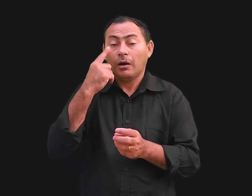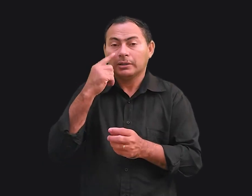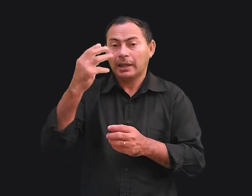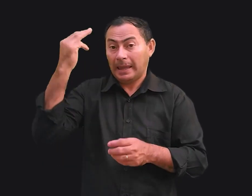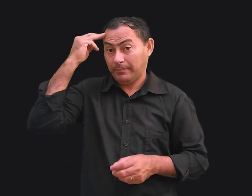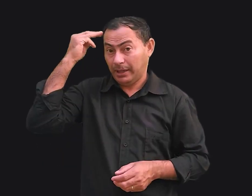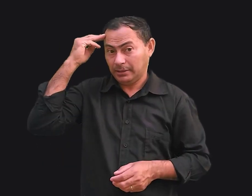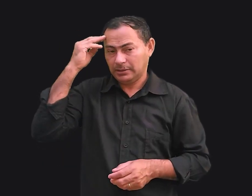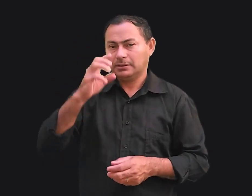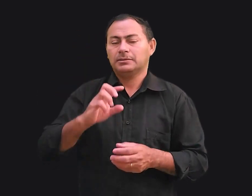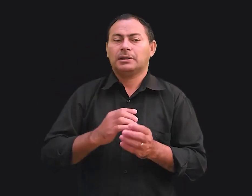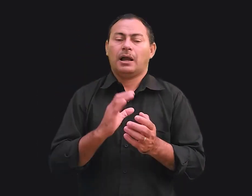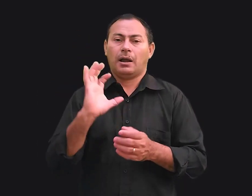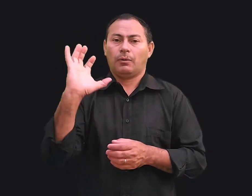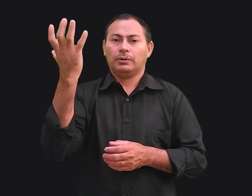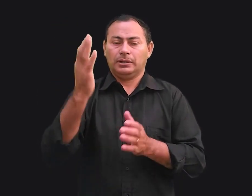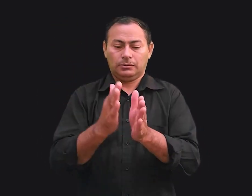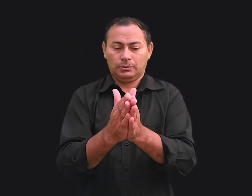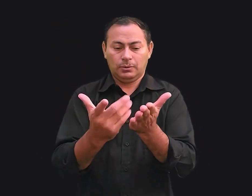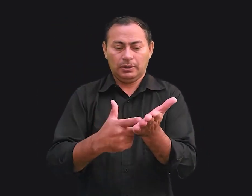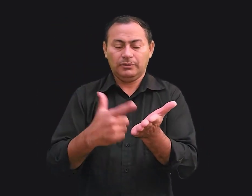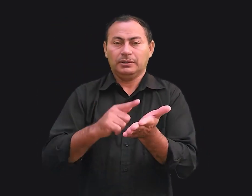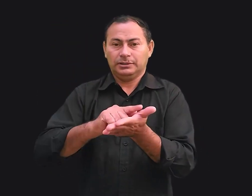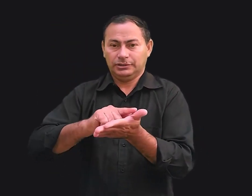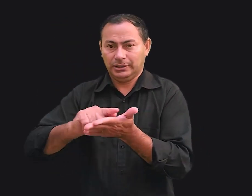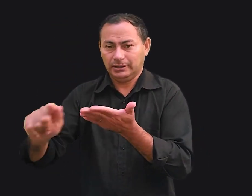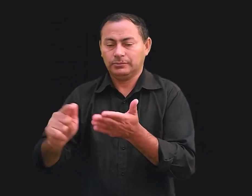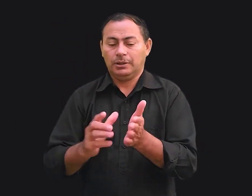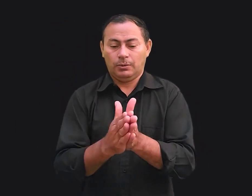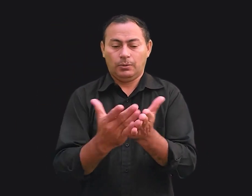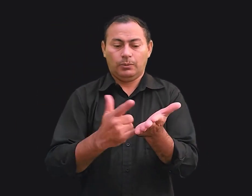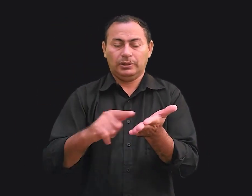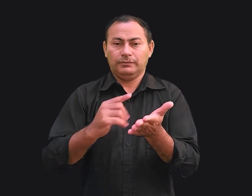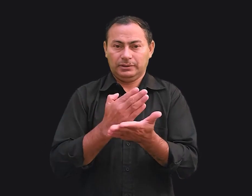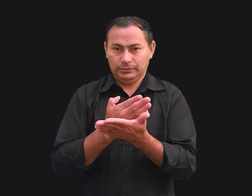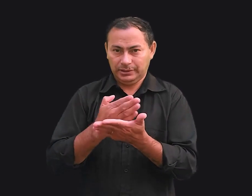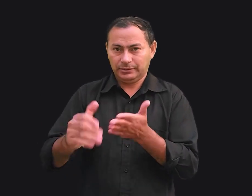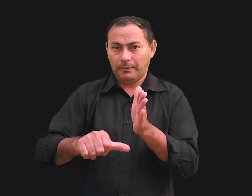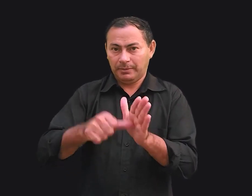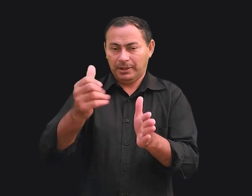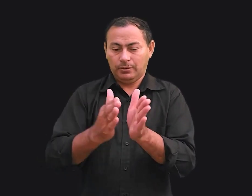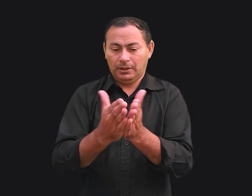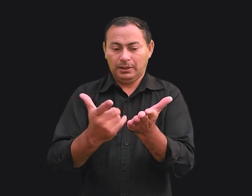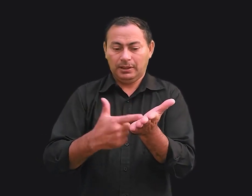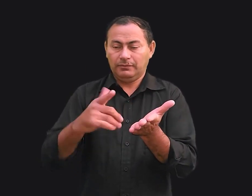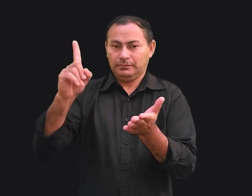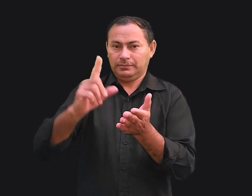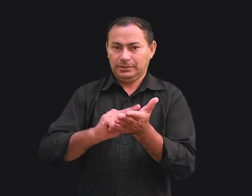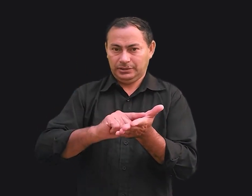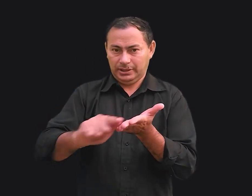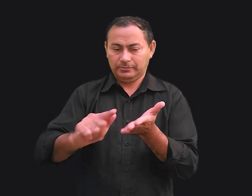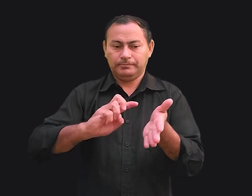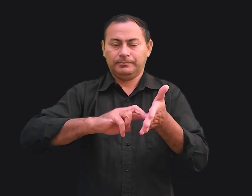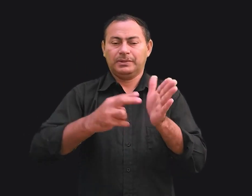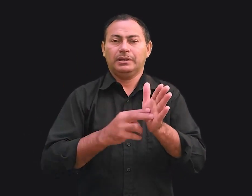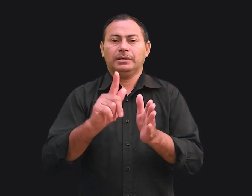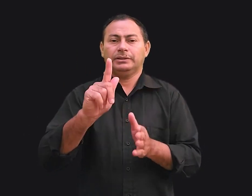ter em mente que isso se passa no livro de Gênesis, o livro do início. Esse é o significado da palavra